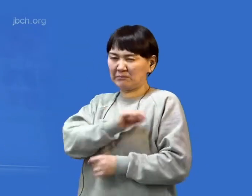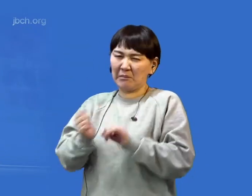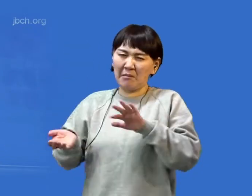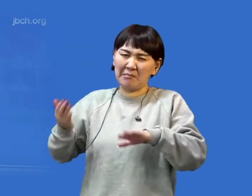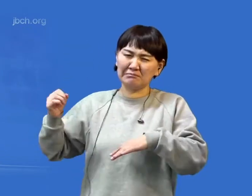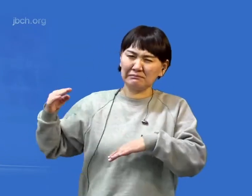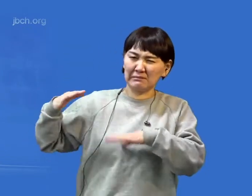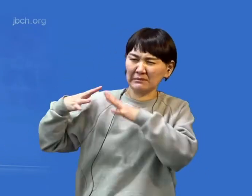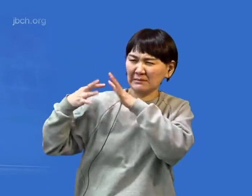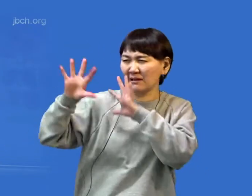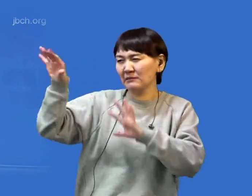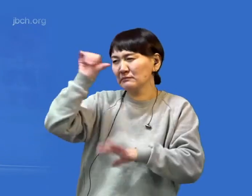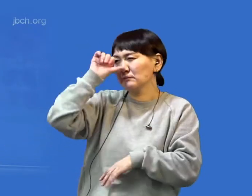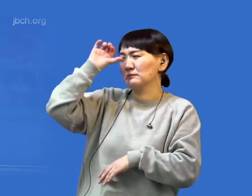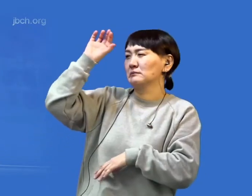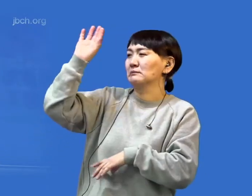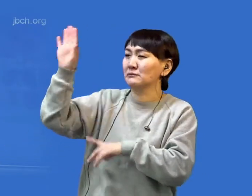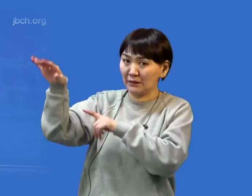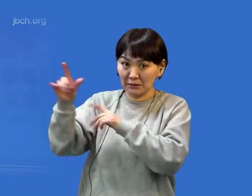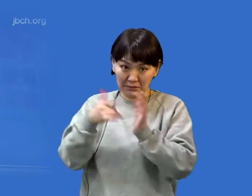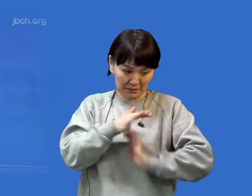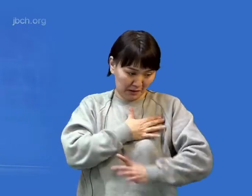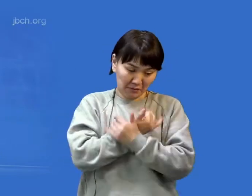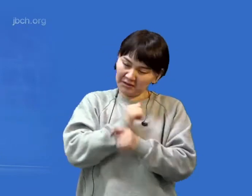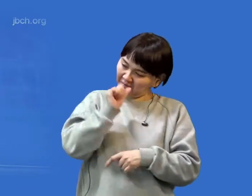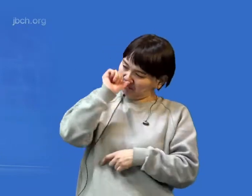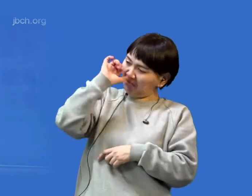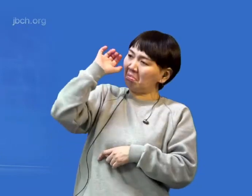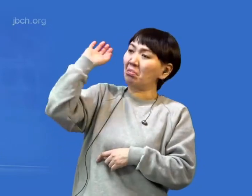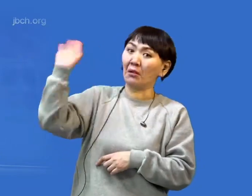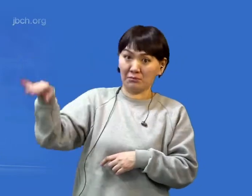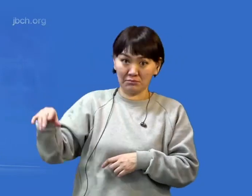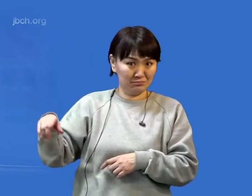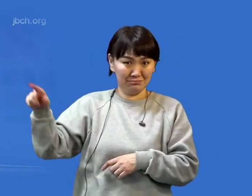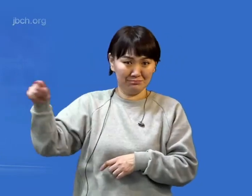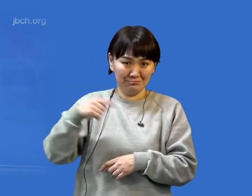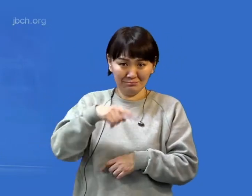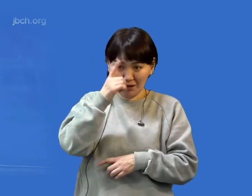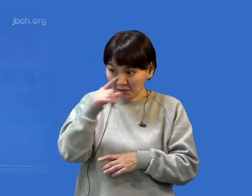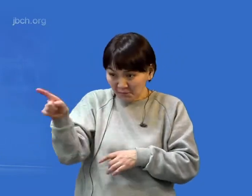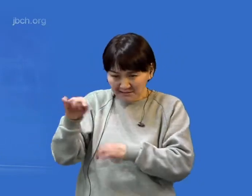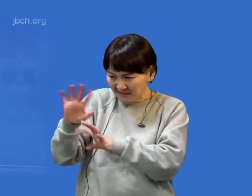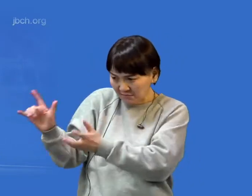дэгэж амьдрах юмсэн гэх. Бурхны бидэнд өгөх гэдэг байгаа юм чинь уул нь ийм юм биш шүү дээ.